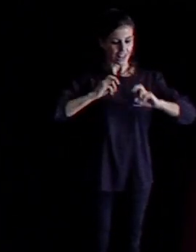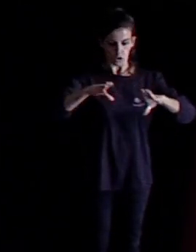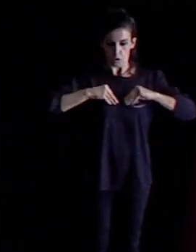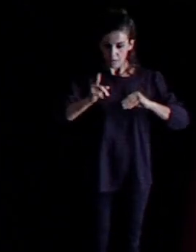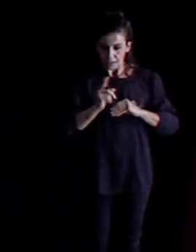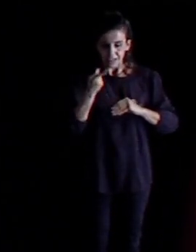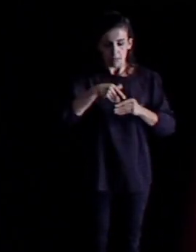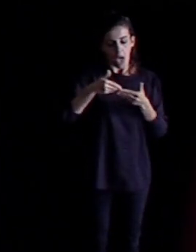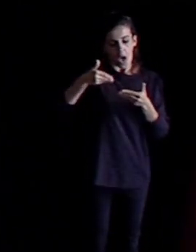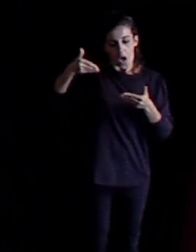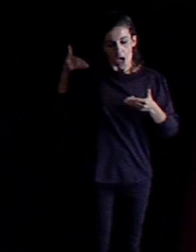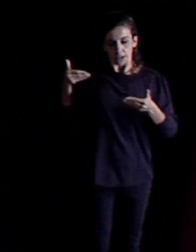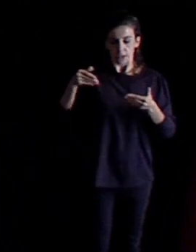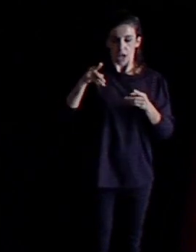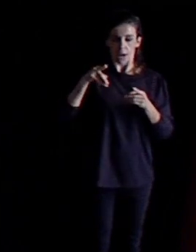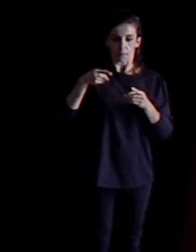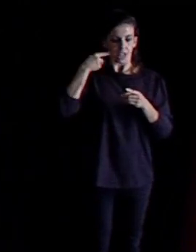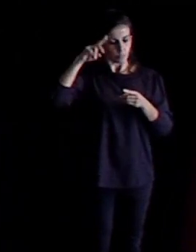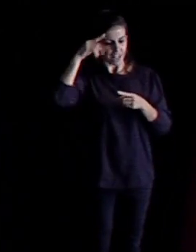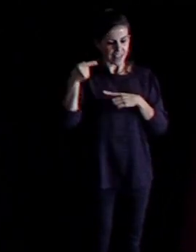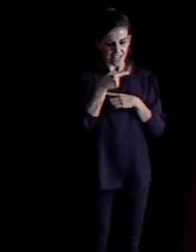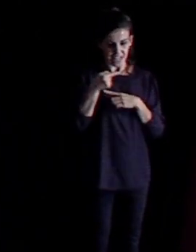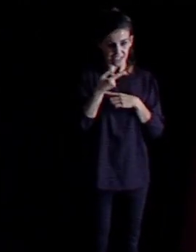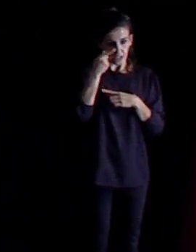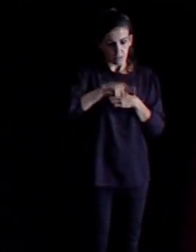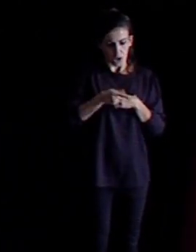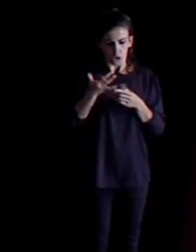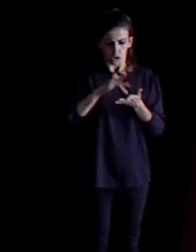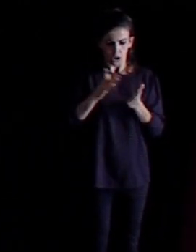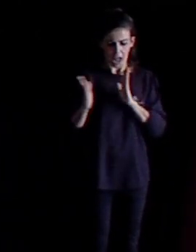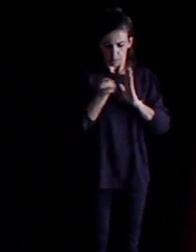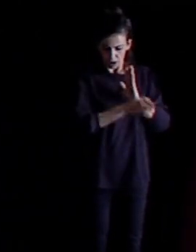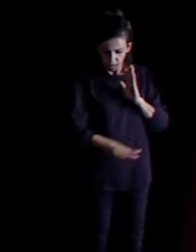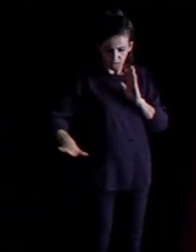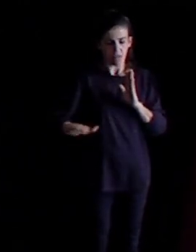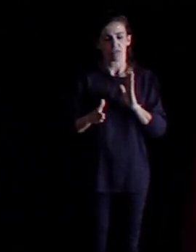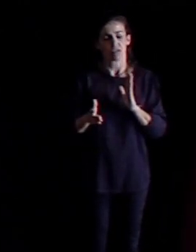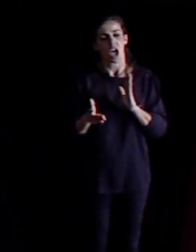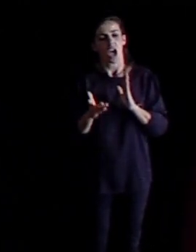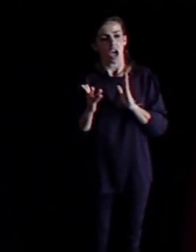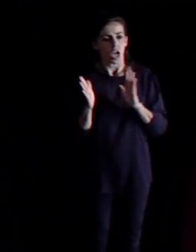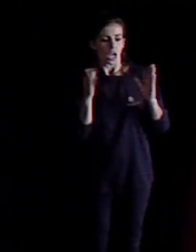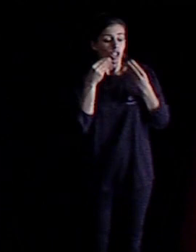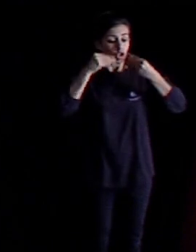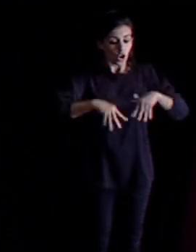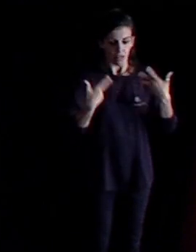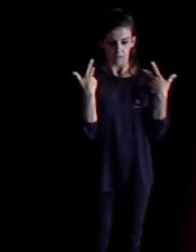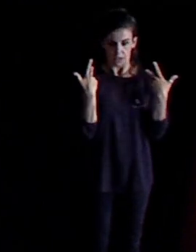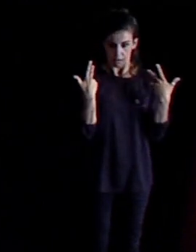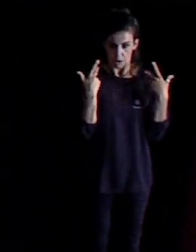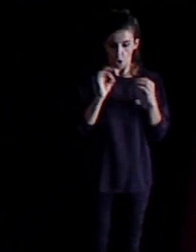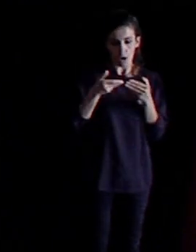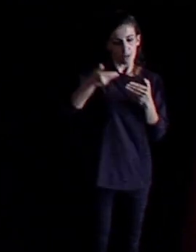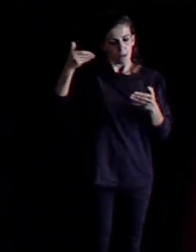sujeto haya tenido, historia de victimización en la infancia, antecedentes de otros acontecimientos traumáticos en el